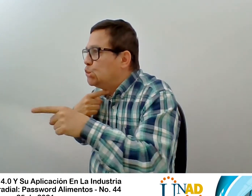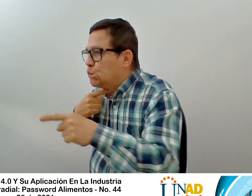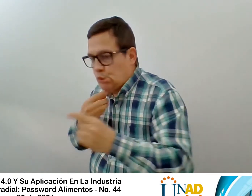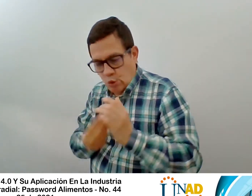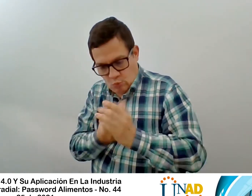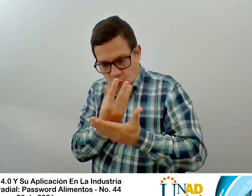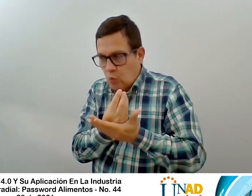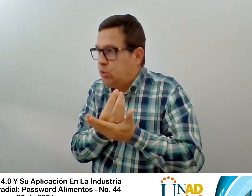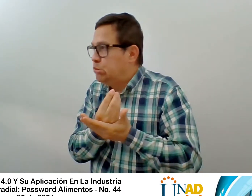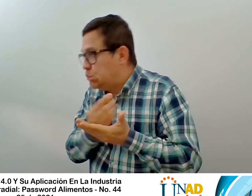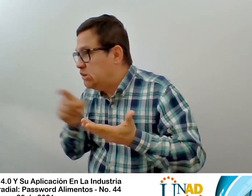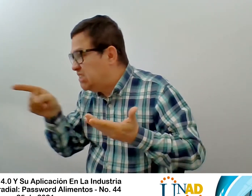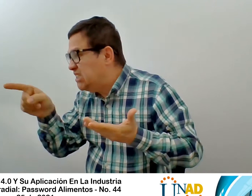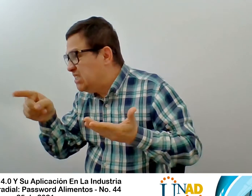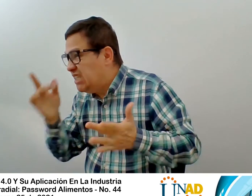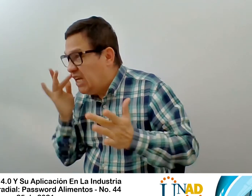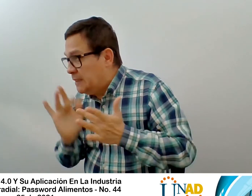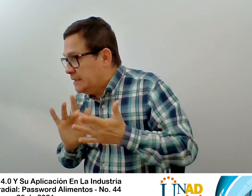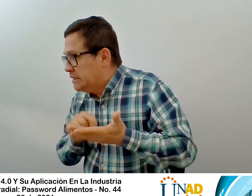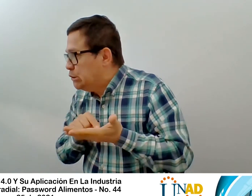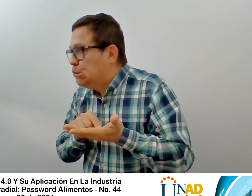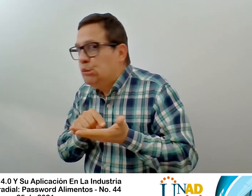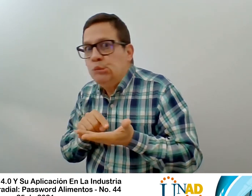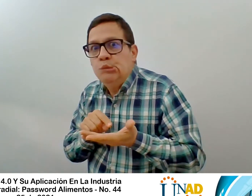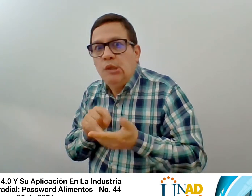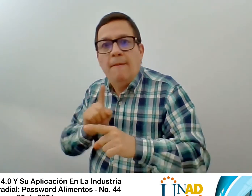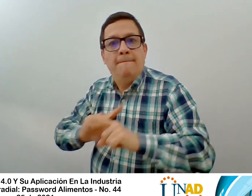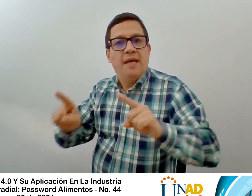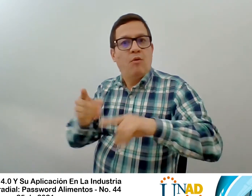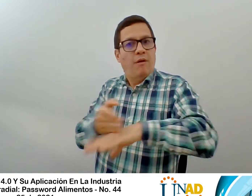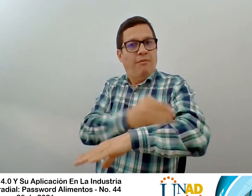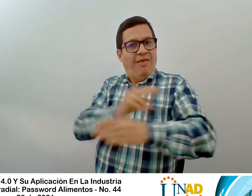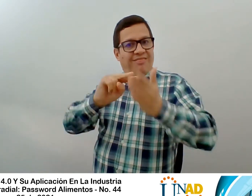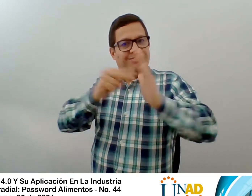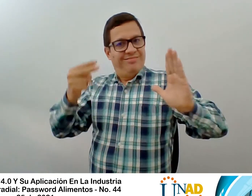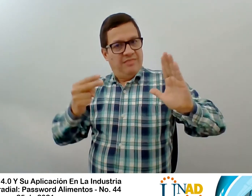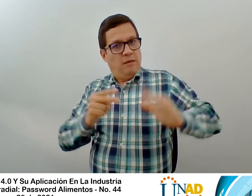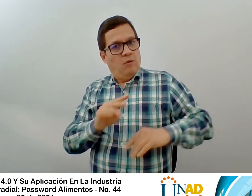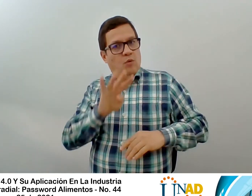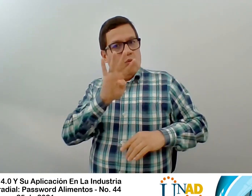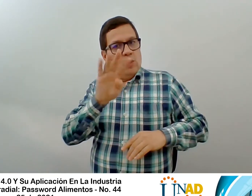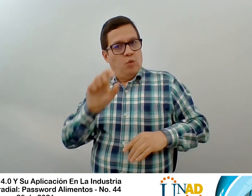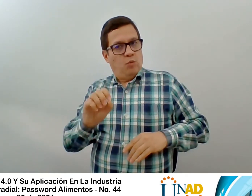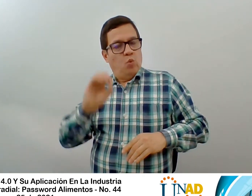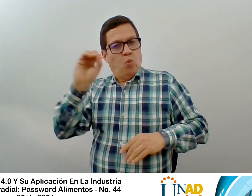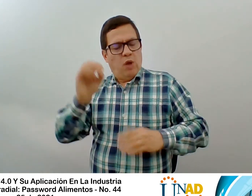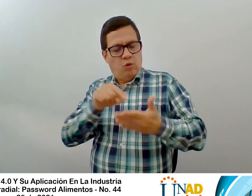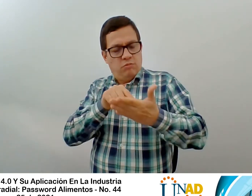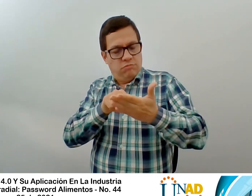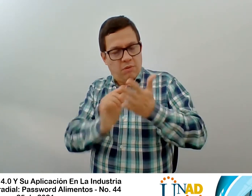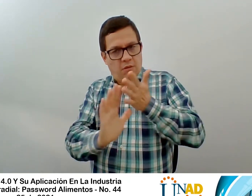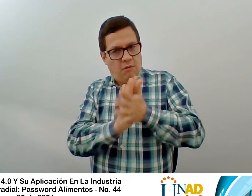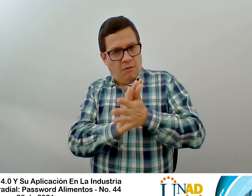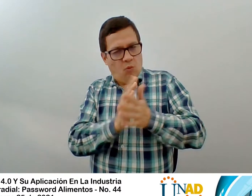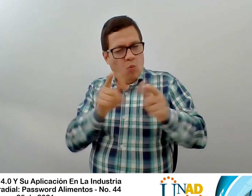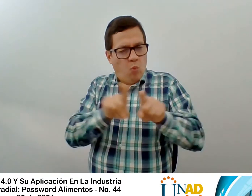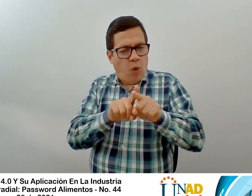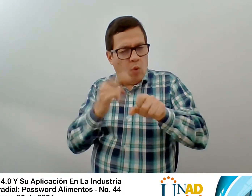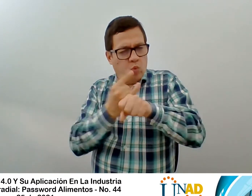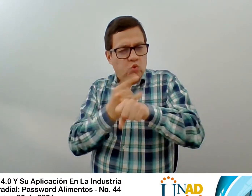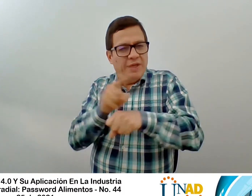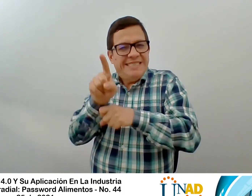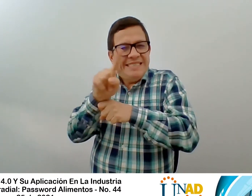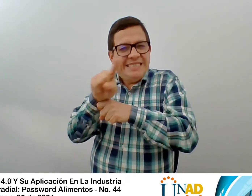mercado, me quedo corto en saber cómo le va a ir a mi producto. Con este tipo de tecnologías se podría predecir y